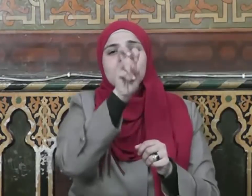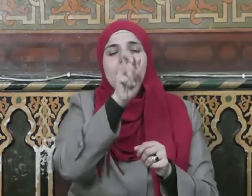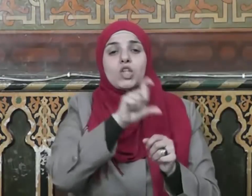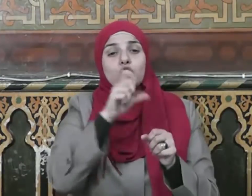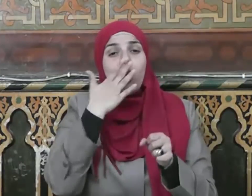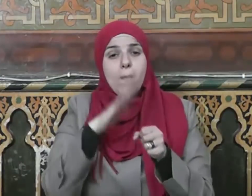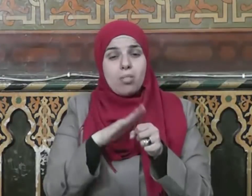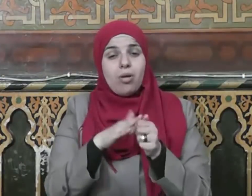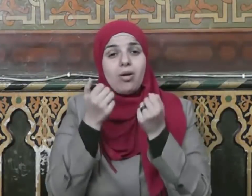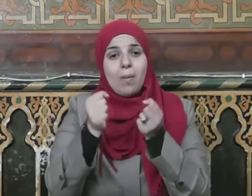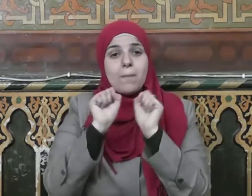1973 من الميلاد،